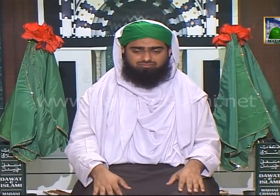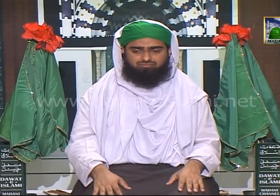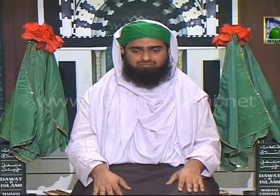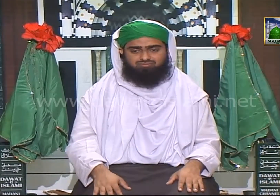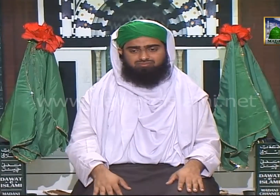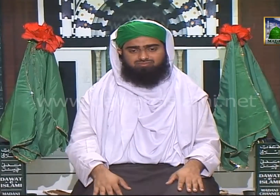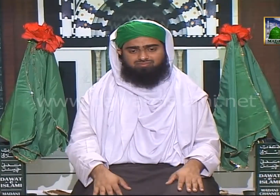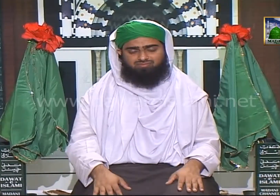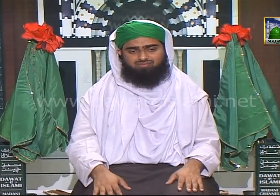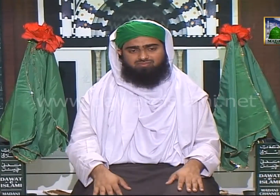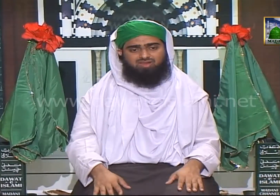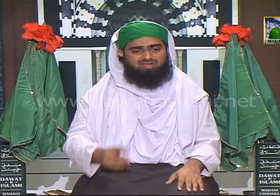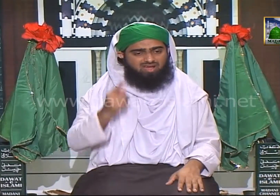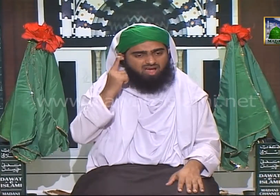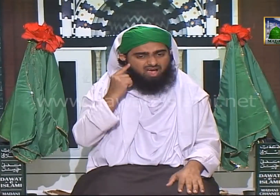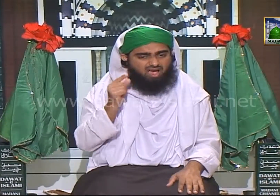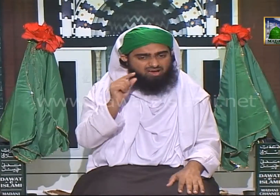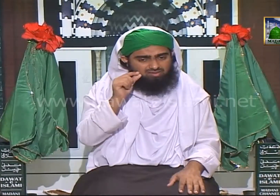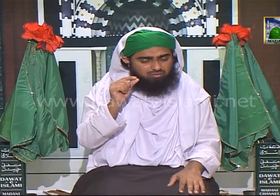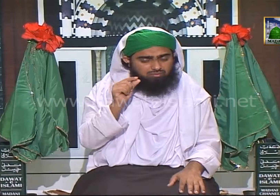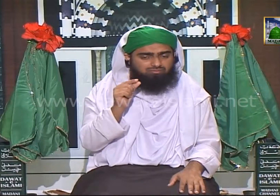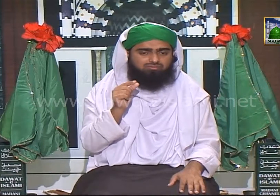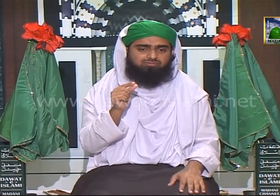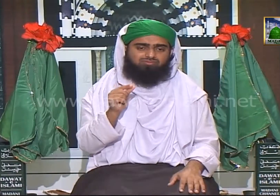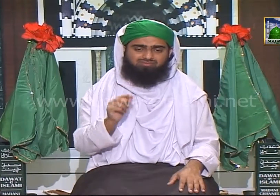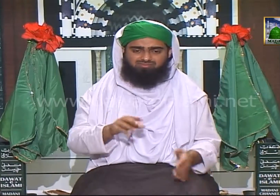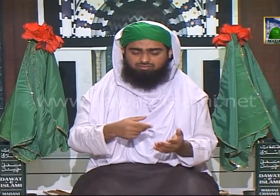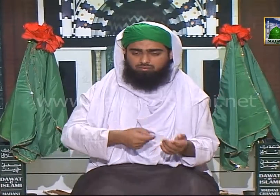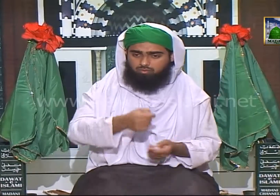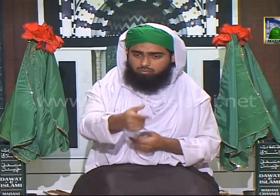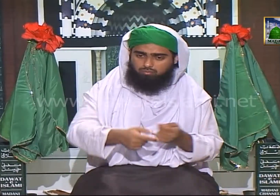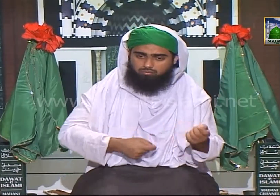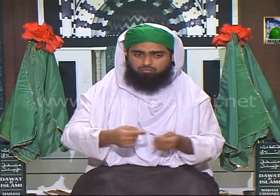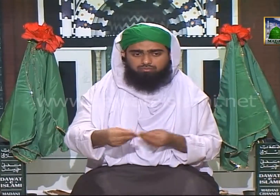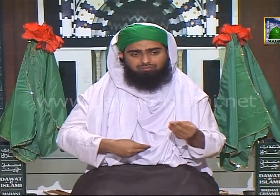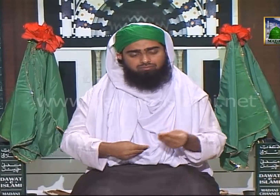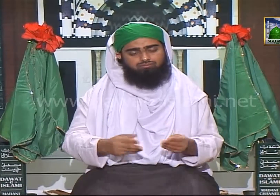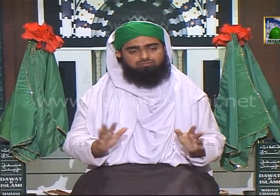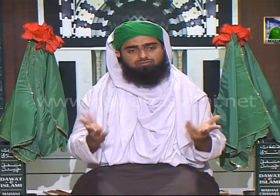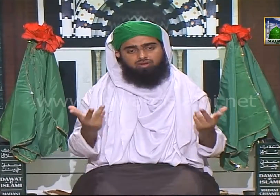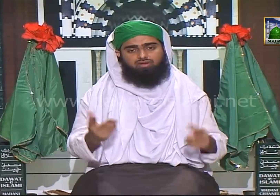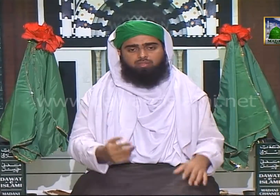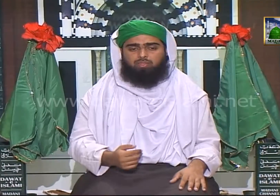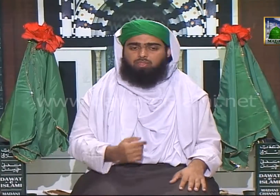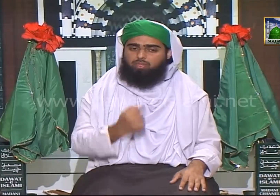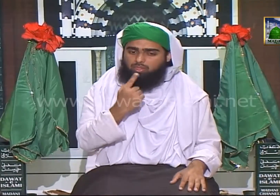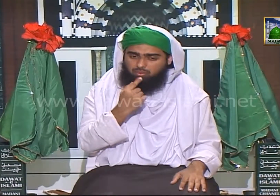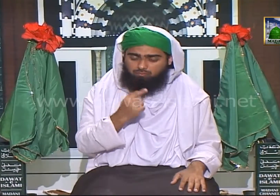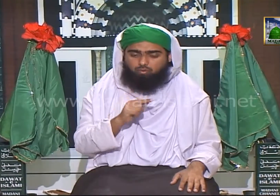مرچ مسالے میں پتہ نہیں کیا کیا مکس کرتے ہیں. یہ کالی مرچ ہوتی ہے، اس میں پپیتے کے بیج سکھا کے مکس کر دیتے ہیں. اسی طرح مرچ جو ہوتی ہے لال